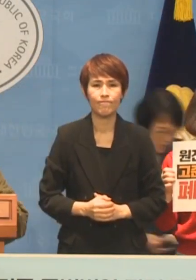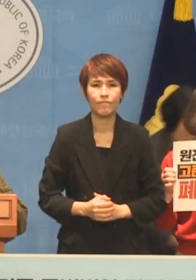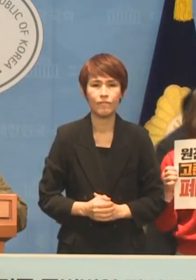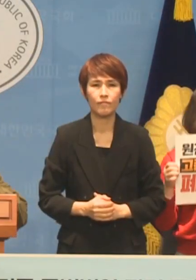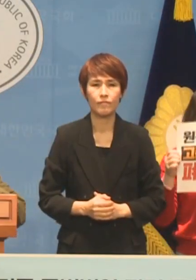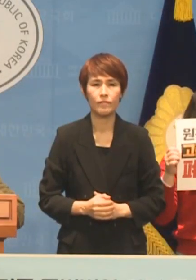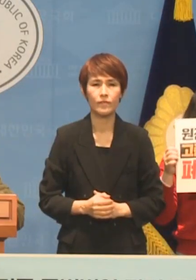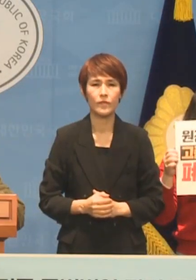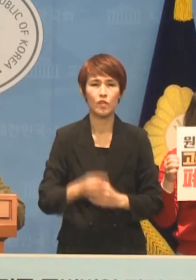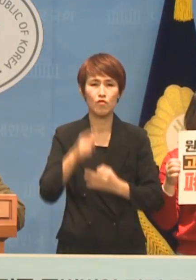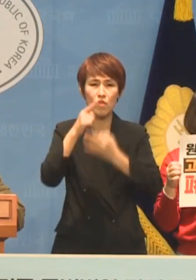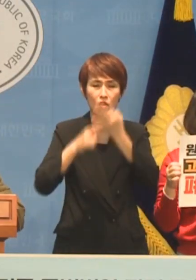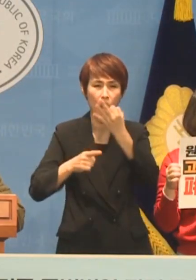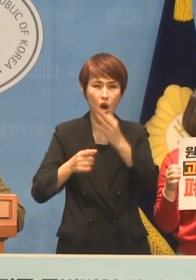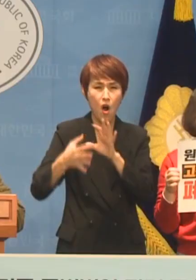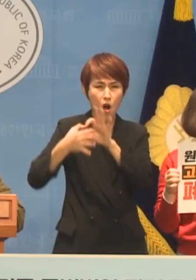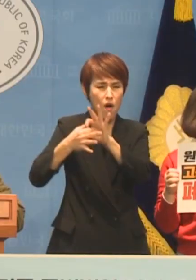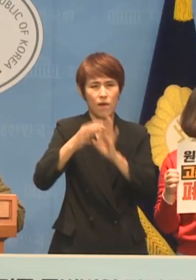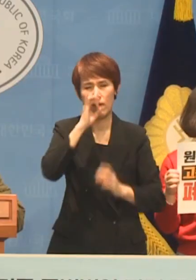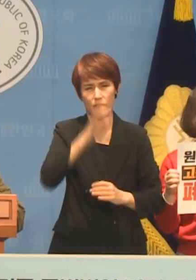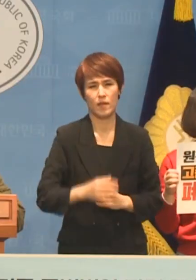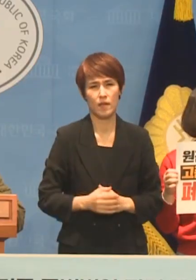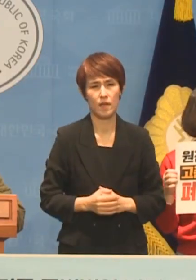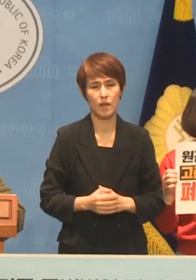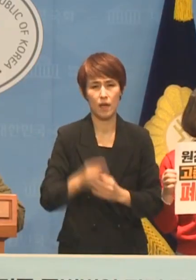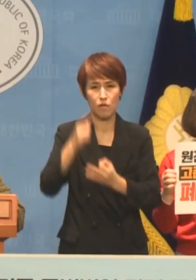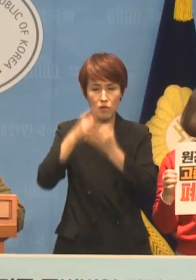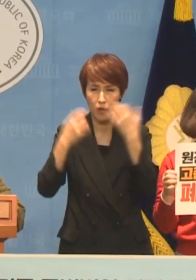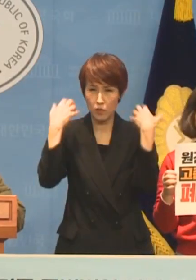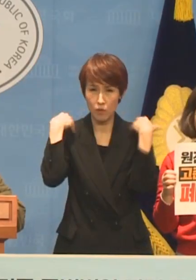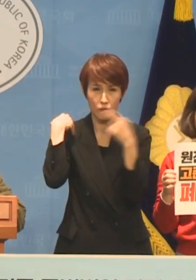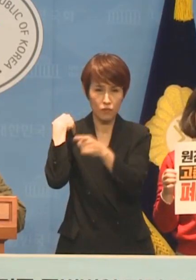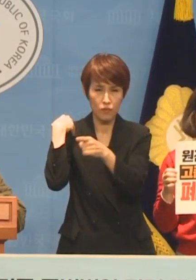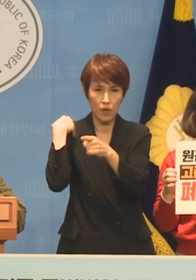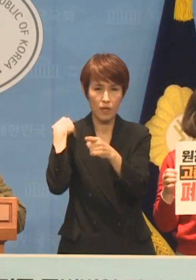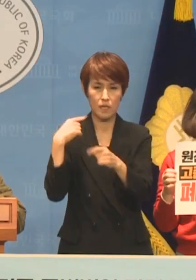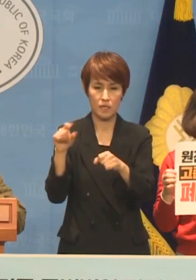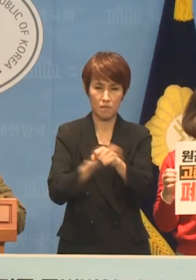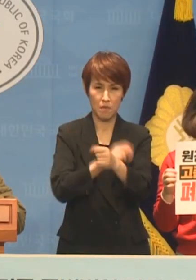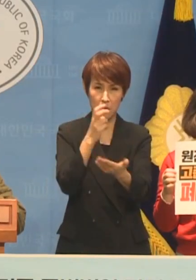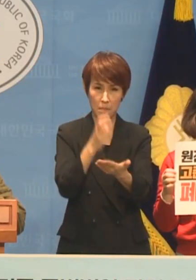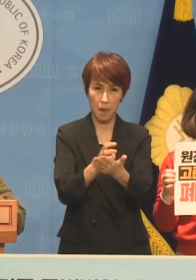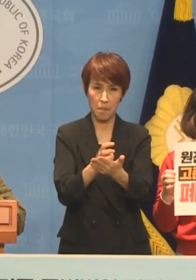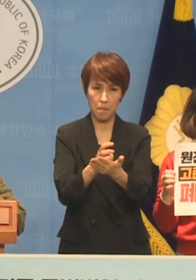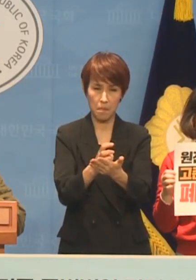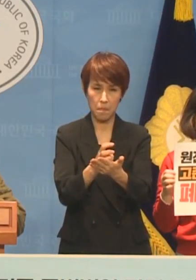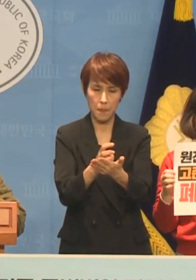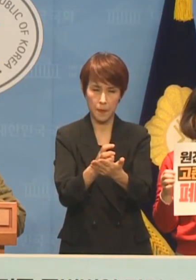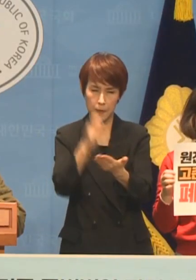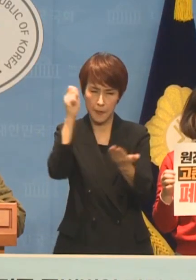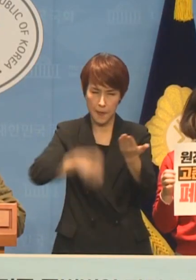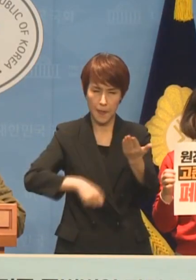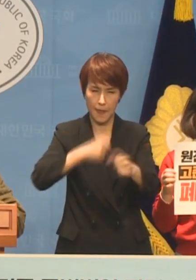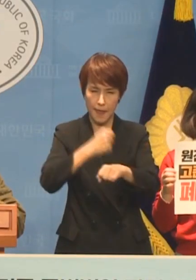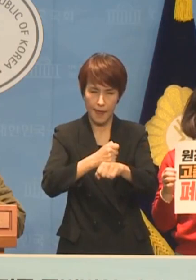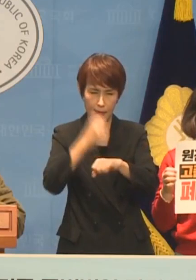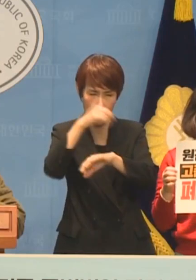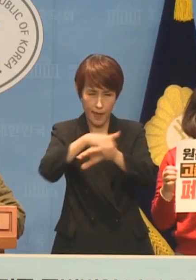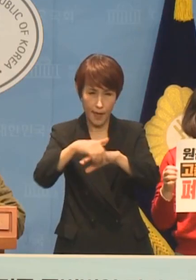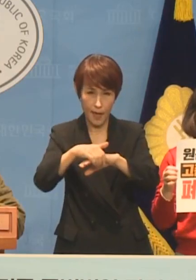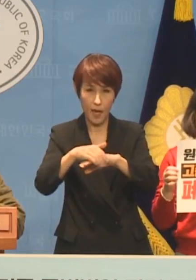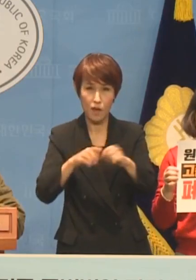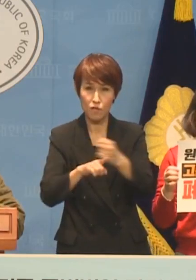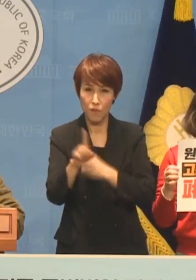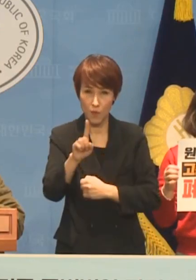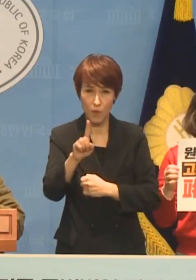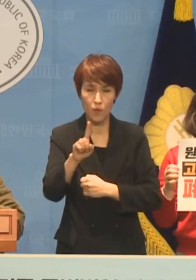파란 윤석열이 되어서는 안 된다. 윤석열 정부가 고준희 특별법안을 어떻게 해서든 통과시키려는 이유 가운데